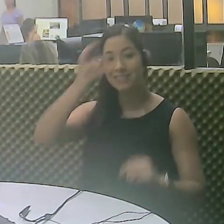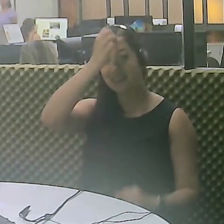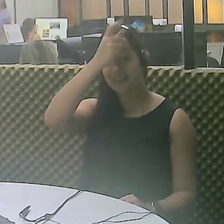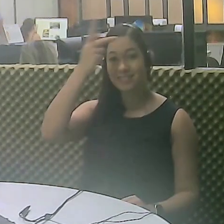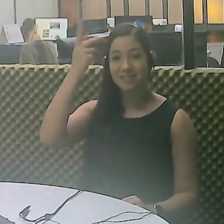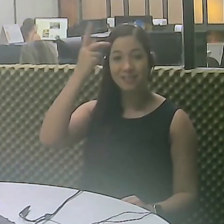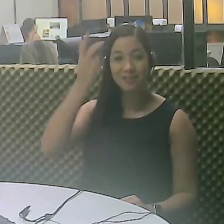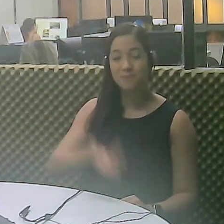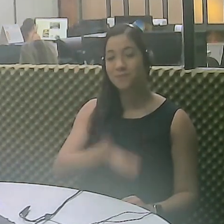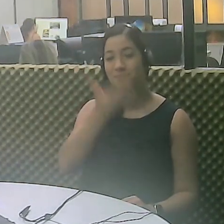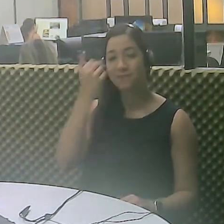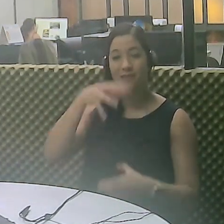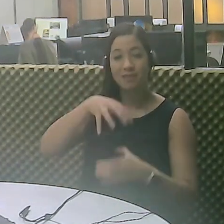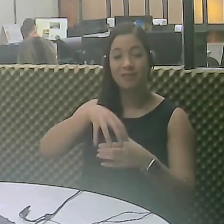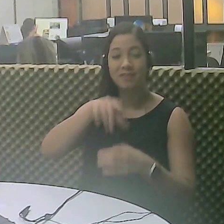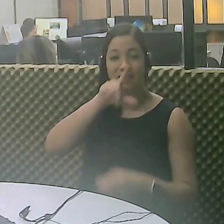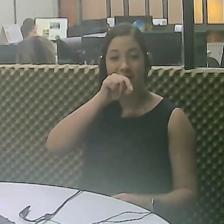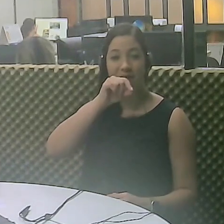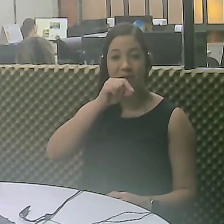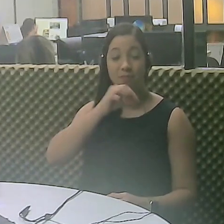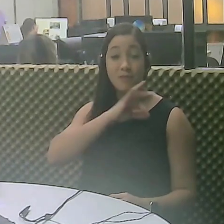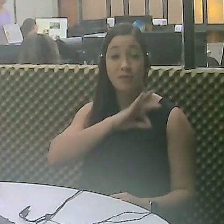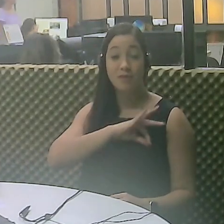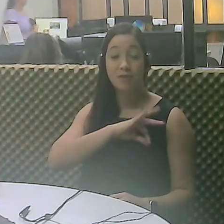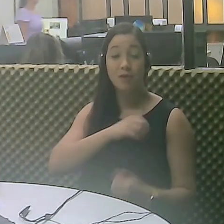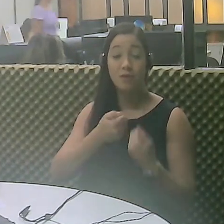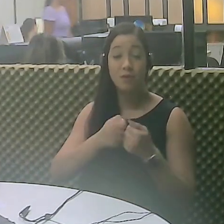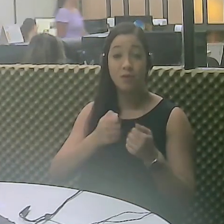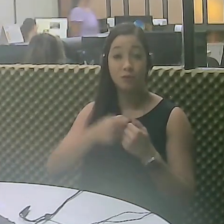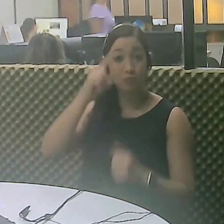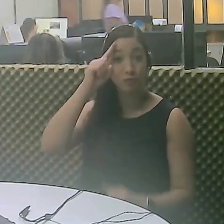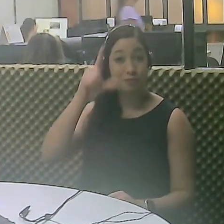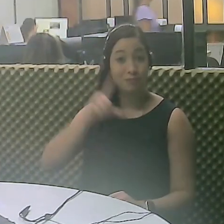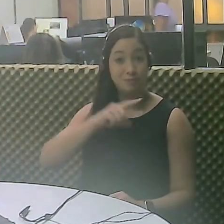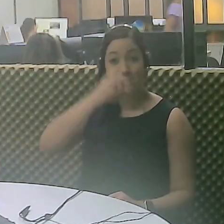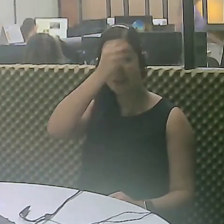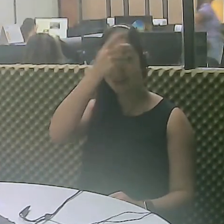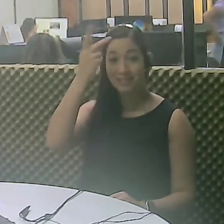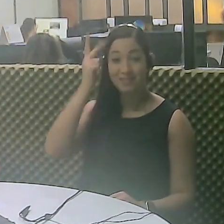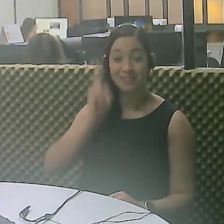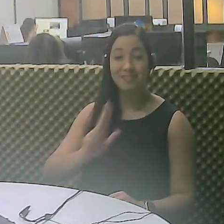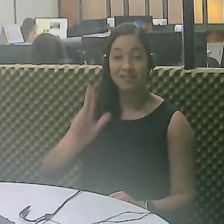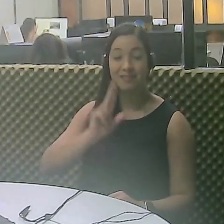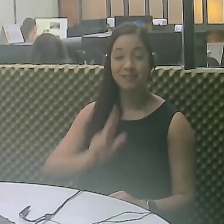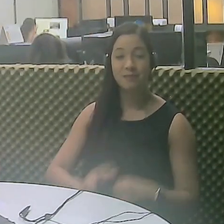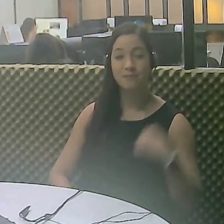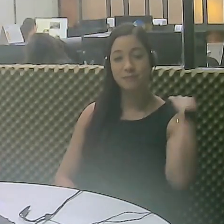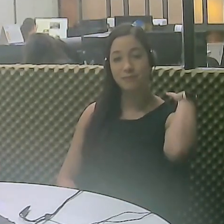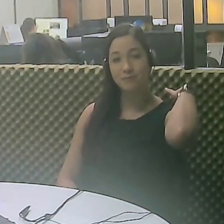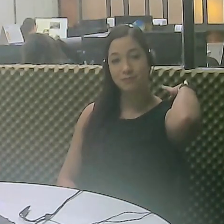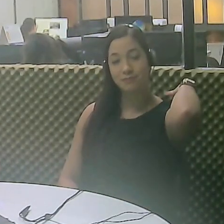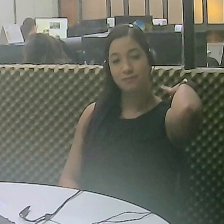Prefeitura e vem pro Sabiazinho. E tem reembolso de transporte no dia. Prefeitura de Uberlândia.